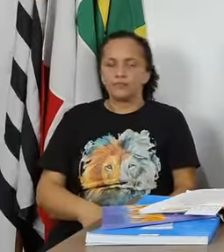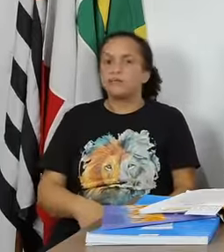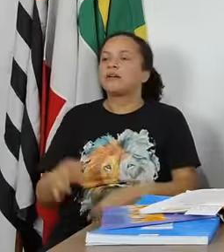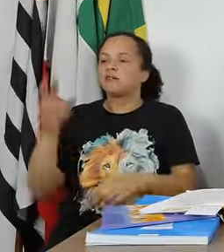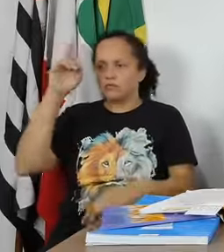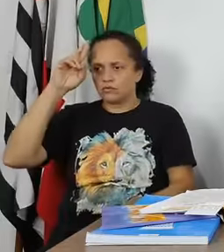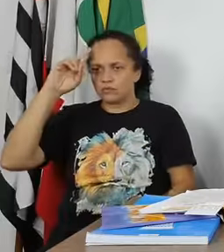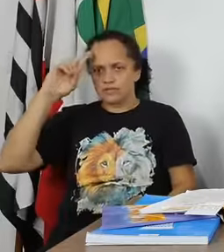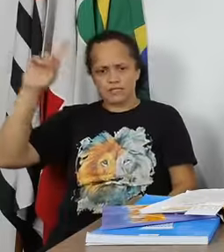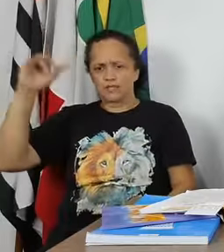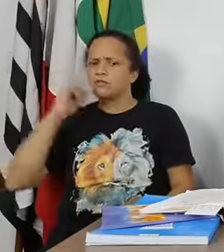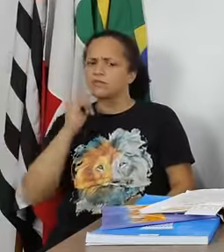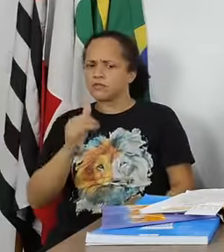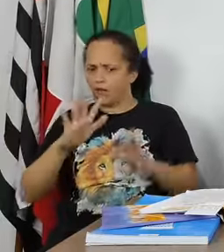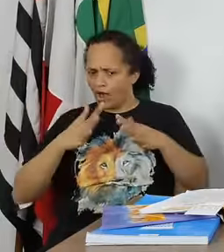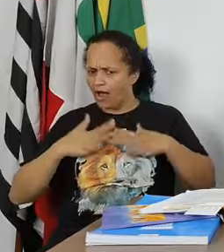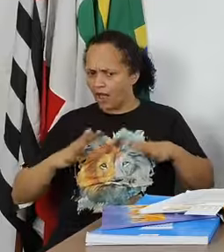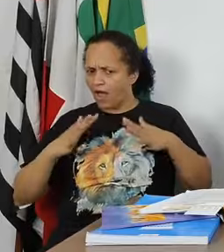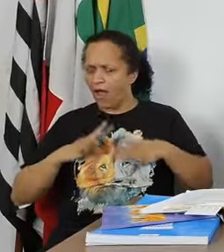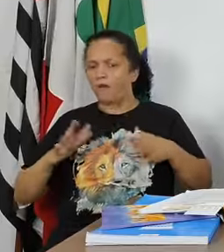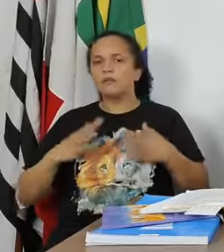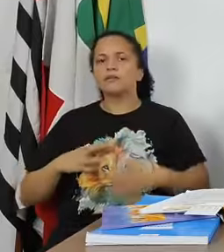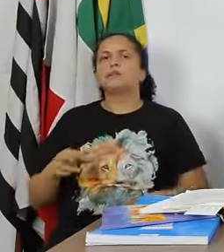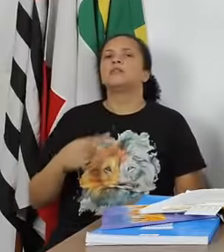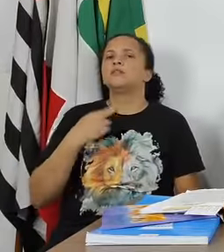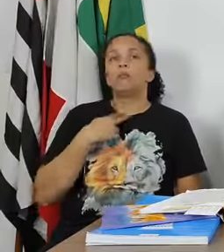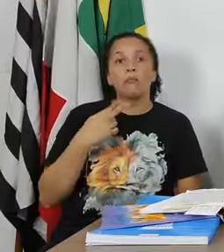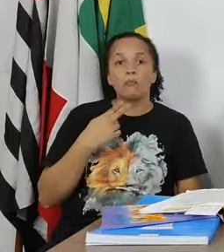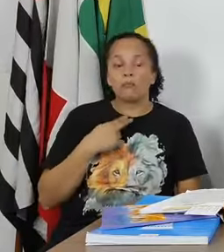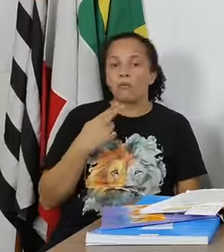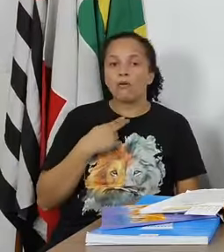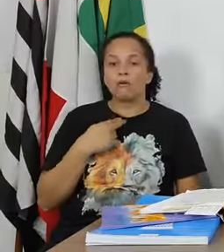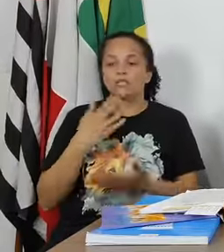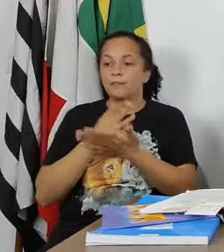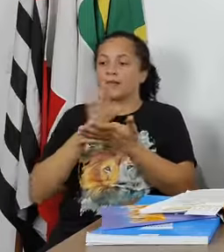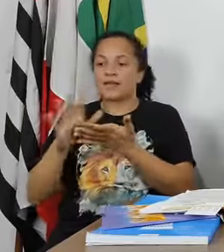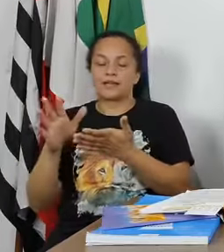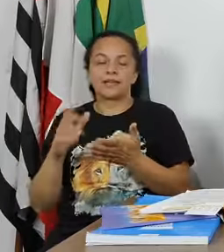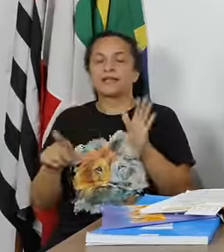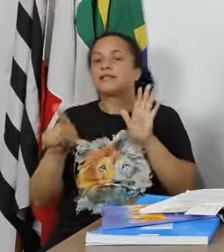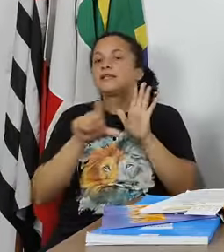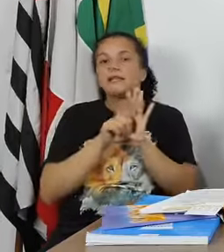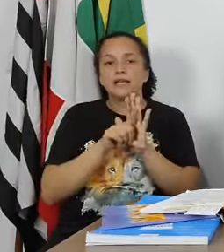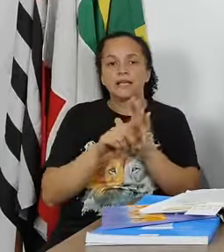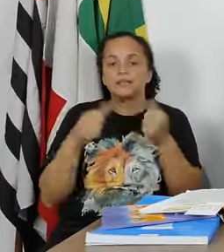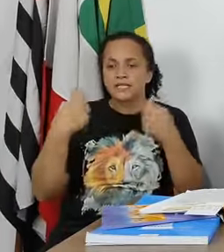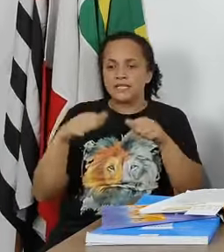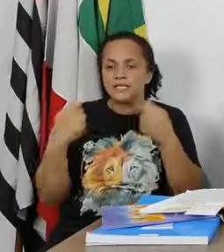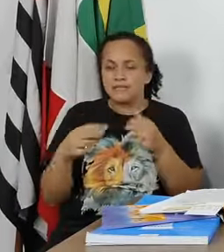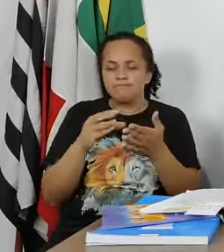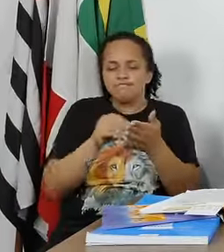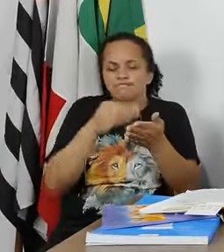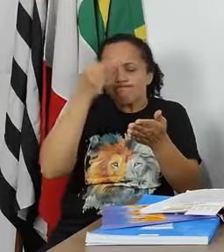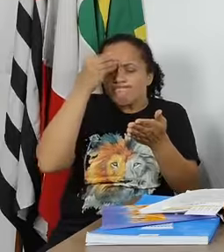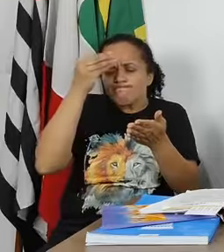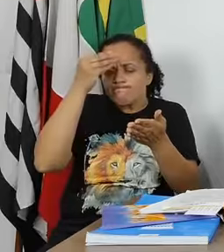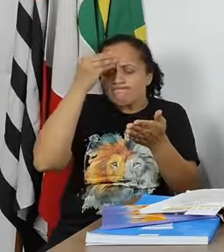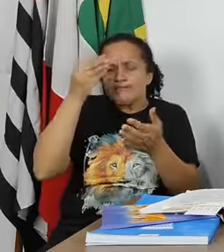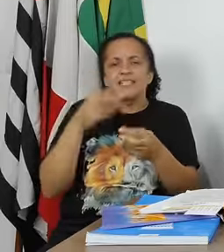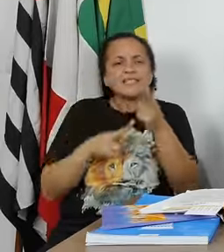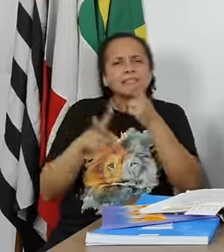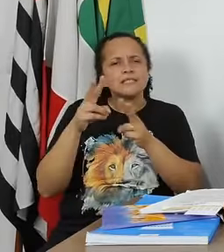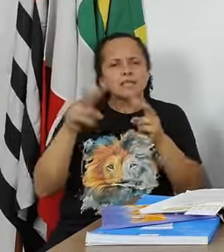falar desse livro da lei, antes medita nele de dia e de noite, para que tenhais cuidado de fazer segundo quando